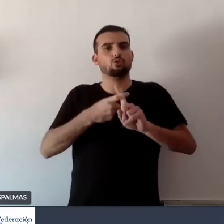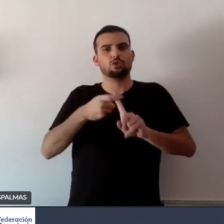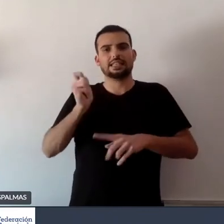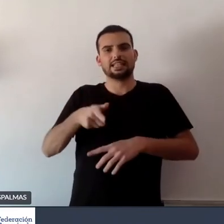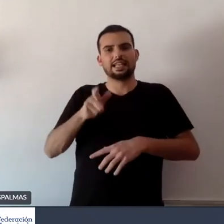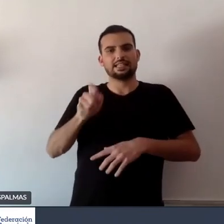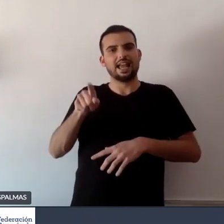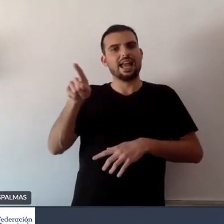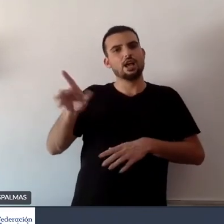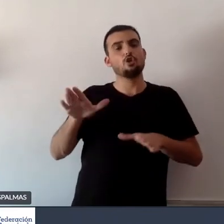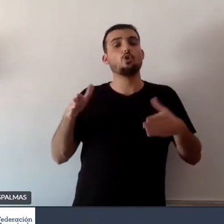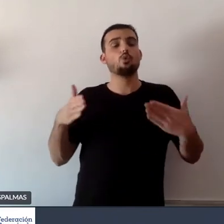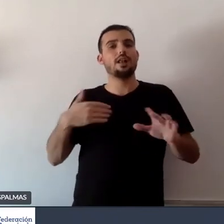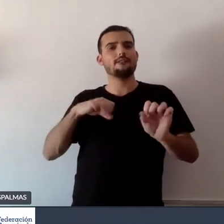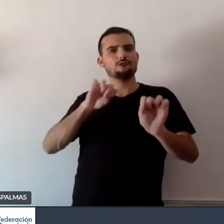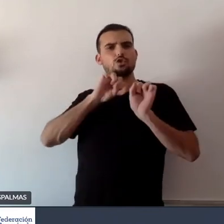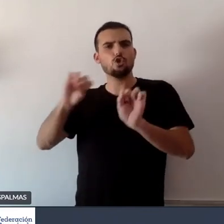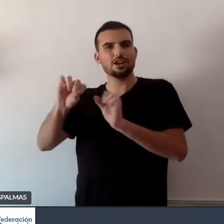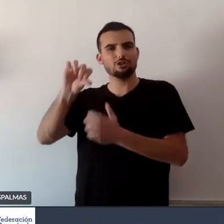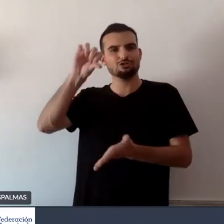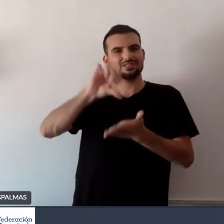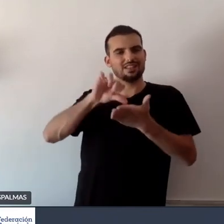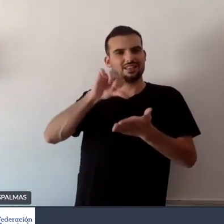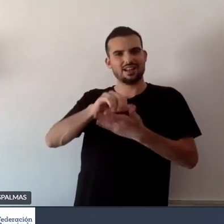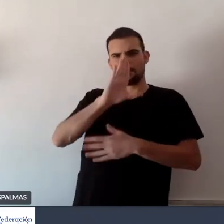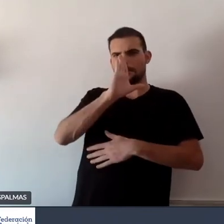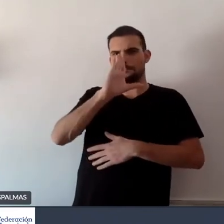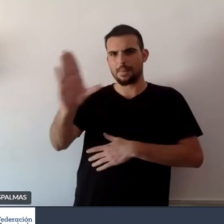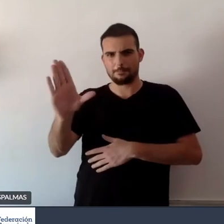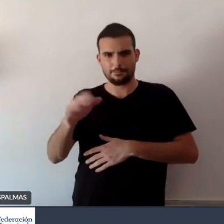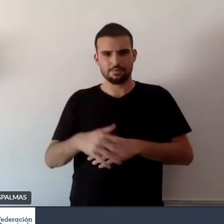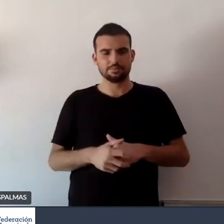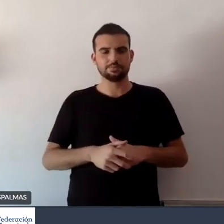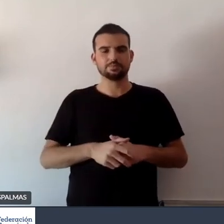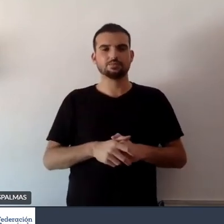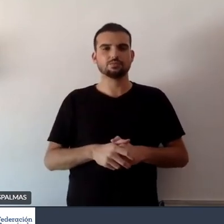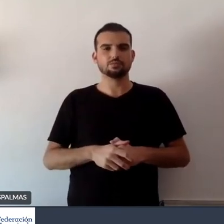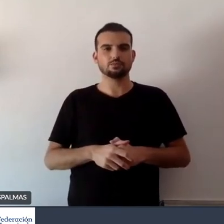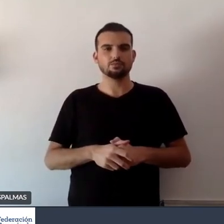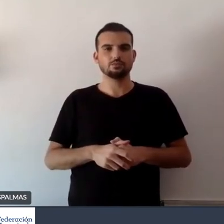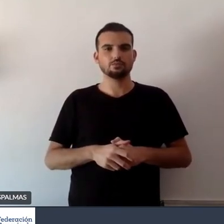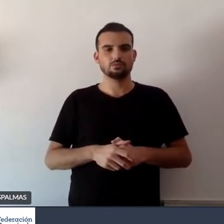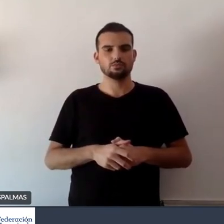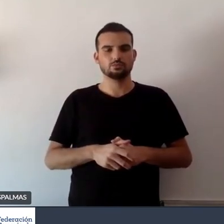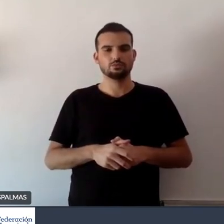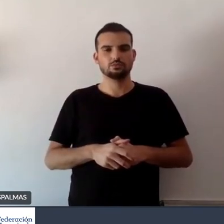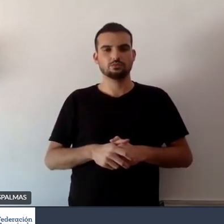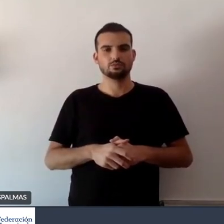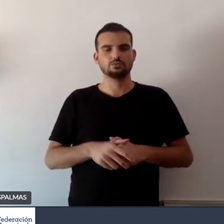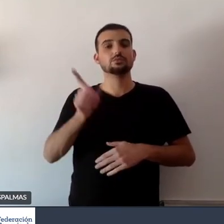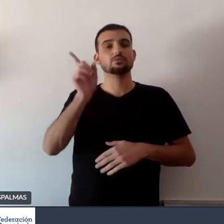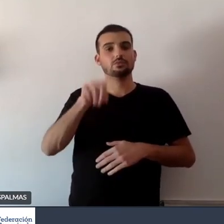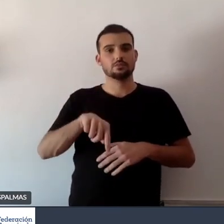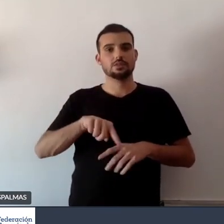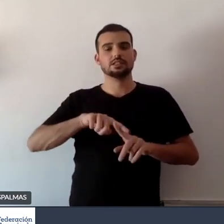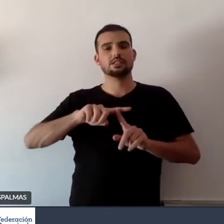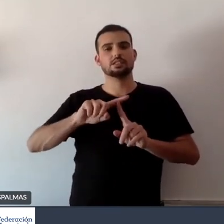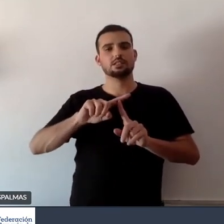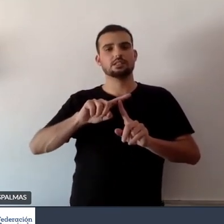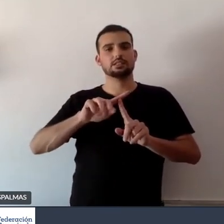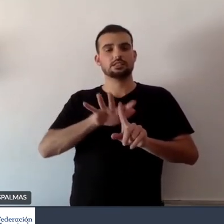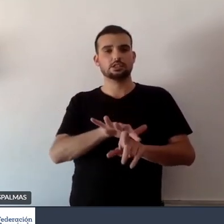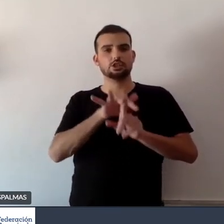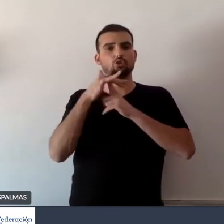bloqueo directo central entre Sermadini y Marcelinho Huertas. Y luego que las situaciones que definimos